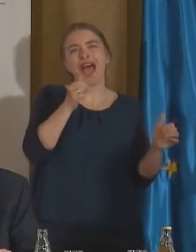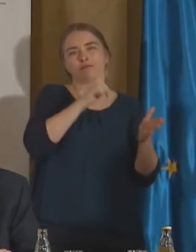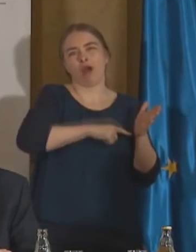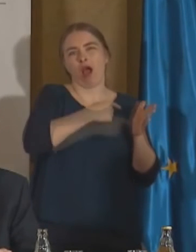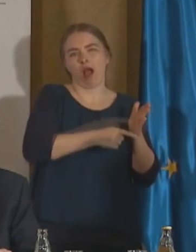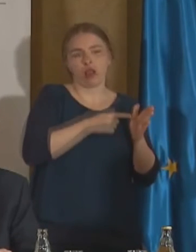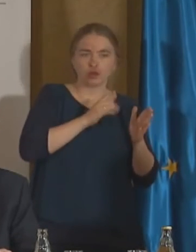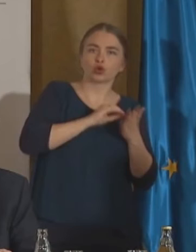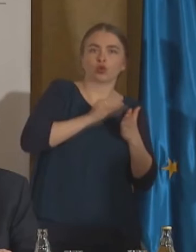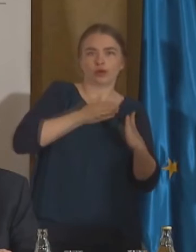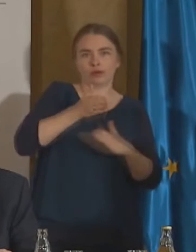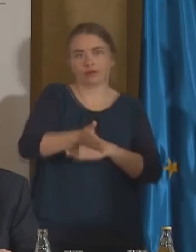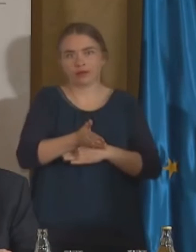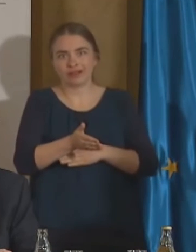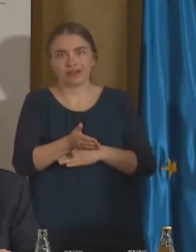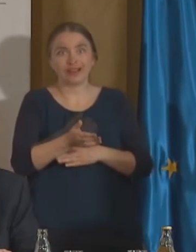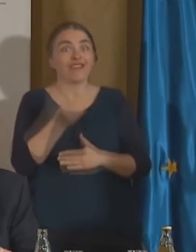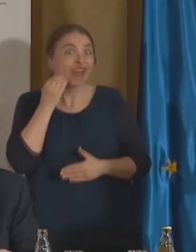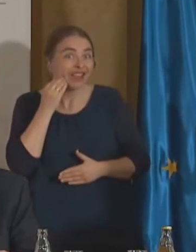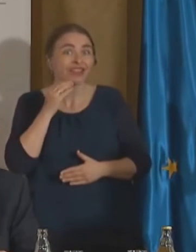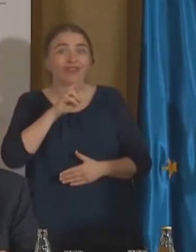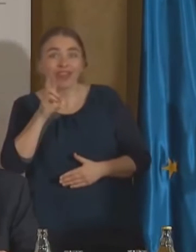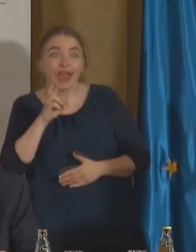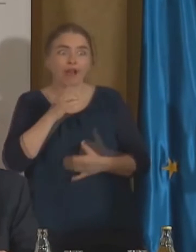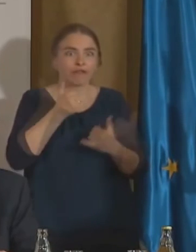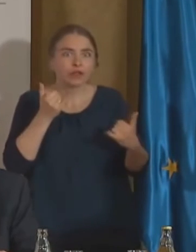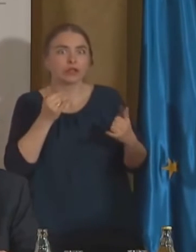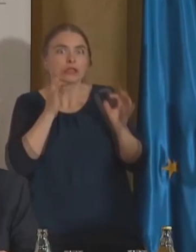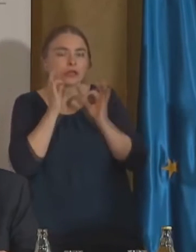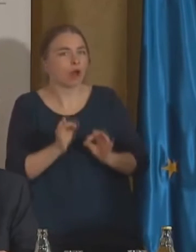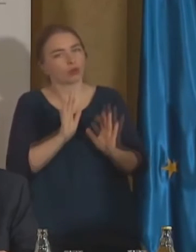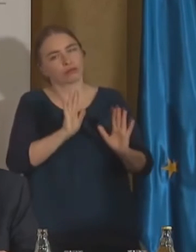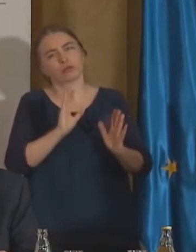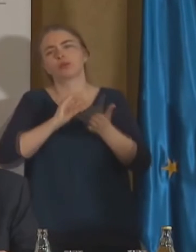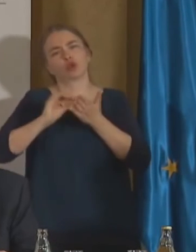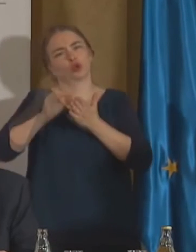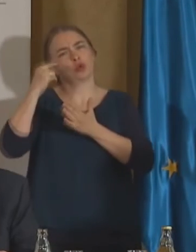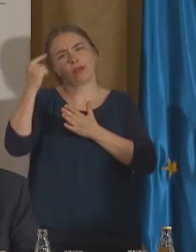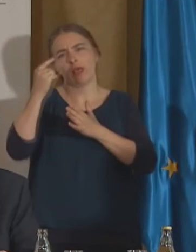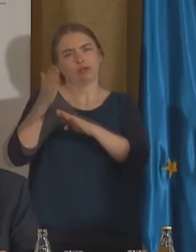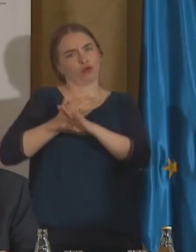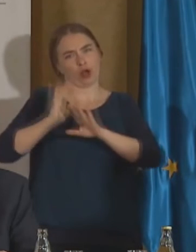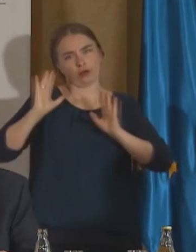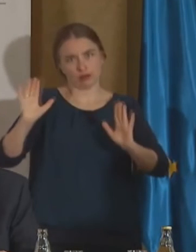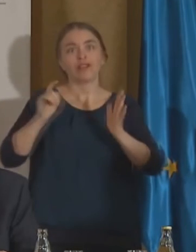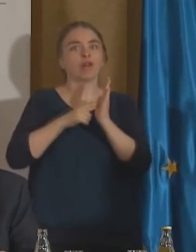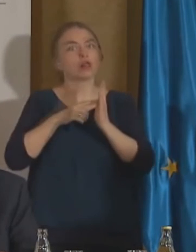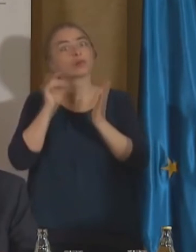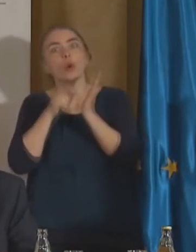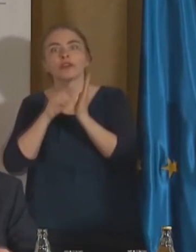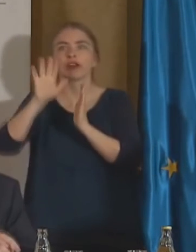Die Reihenfolge, welche Klassenstufe an welchen Tag sozusagen geholt wird, überlassen wir den Schulen, weil wir da auch örtliche Gegebenheiten